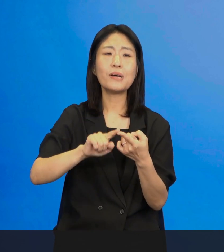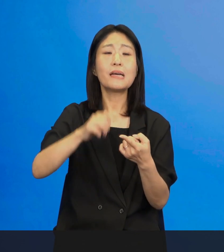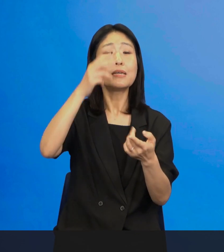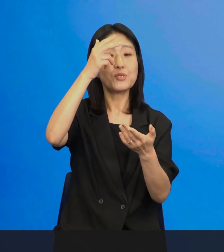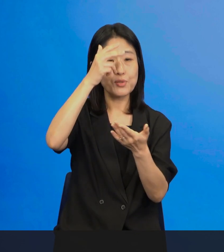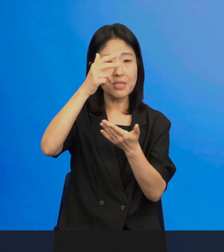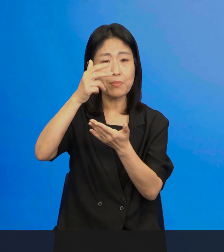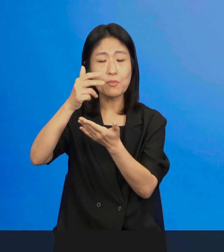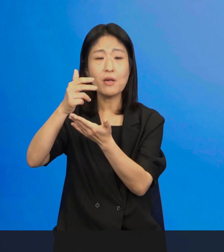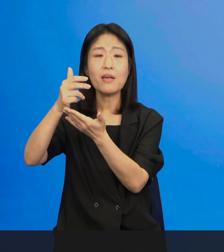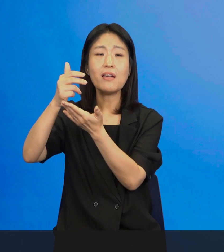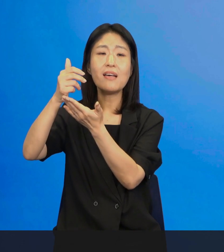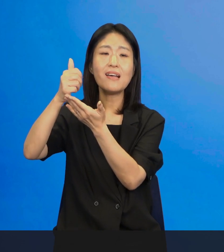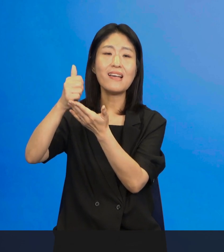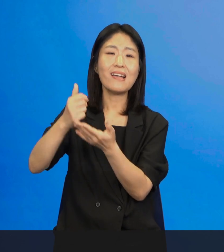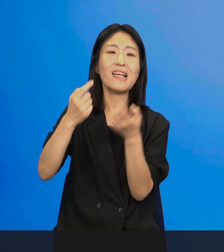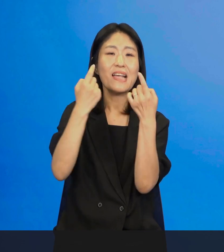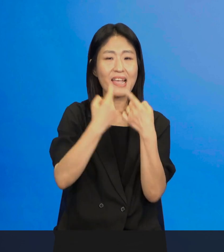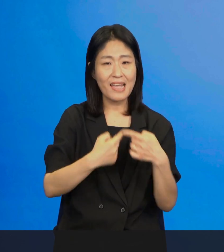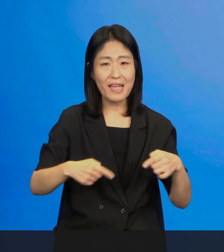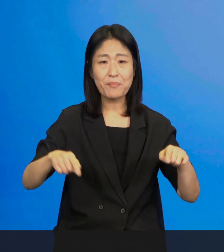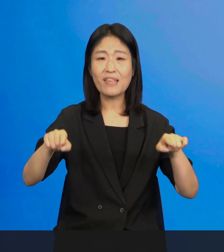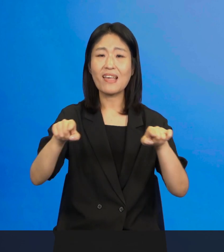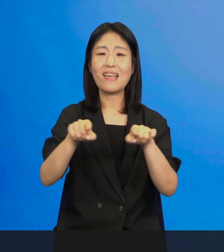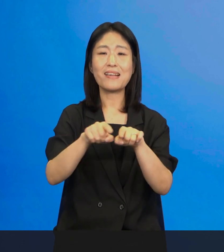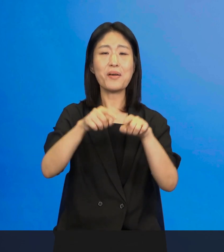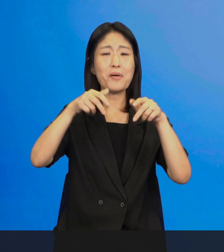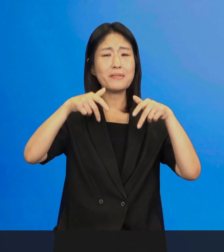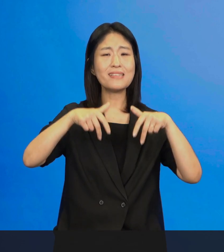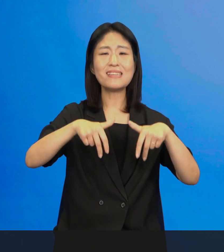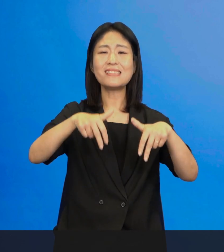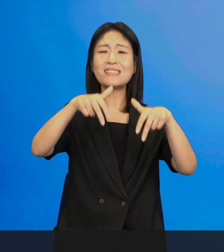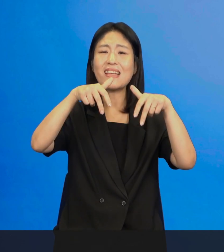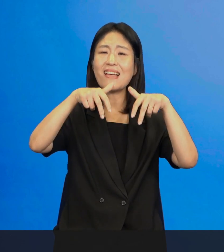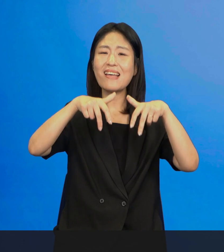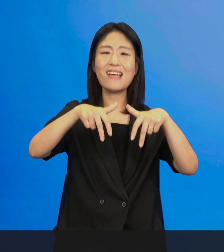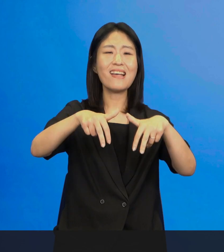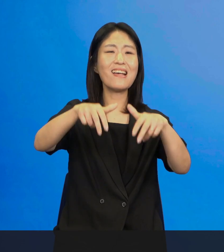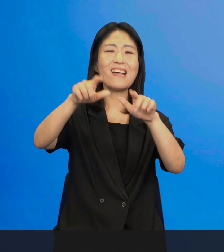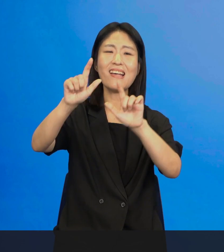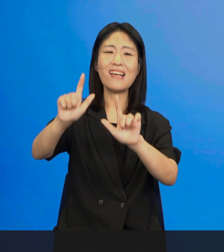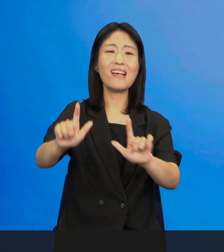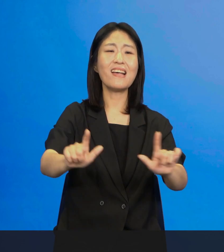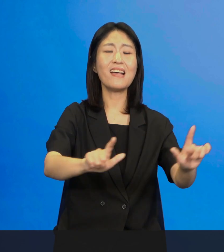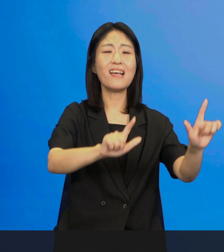대로 주님과 함께 걷는 삶